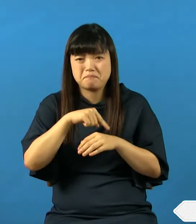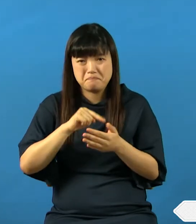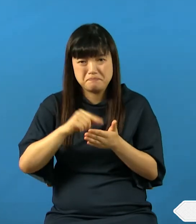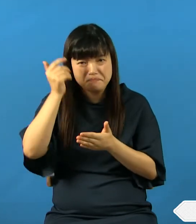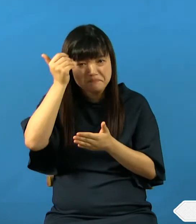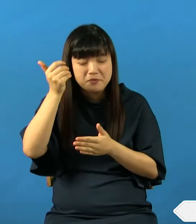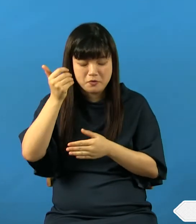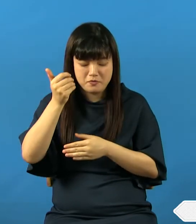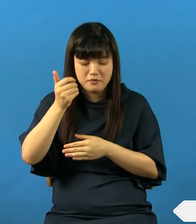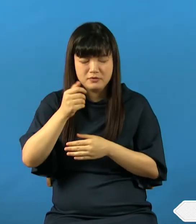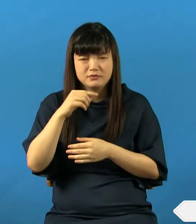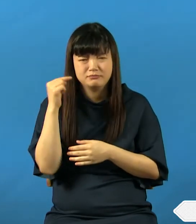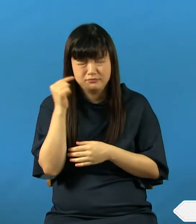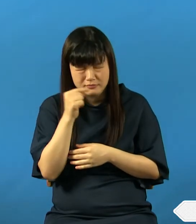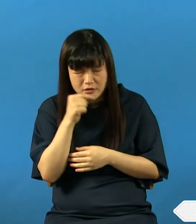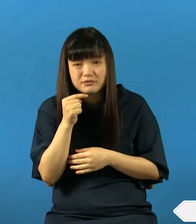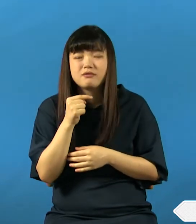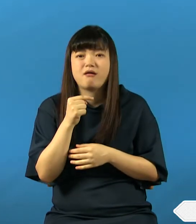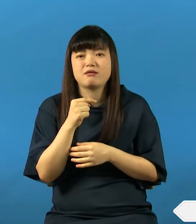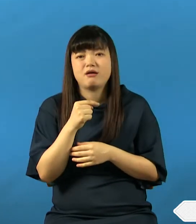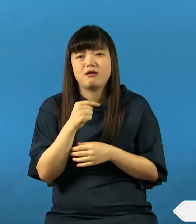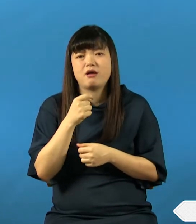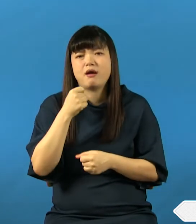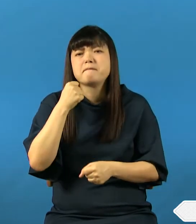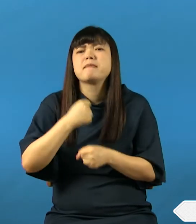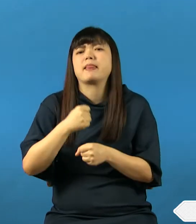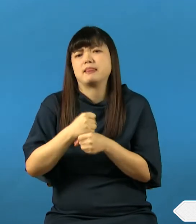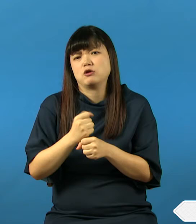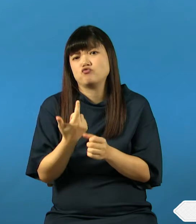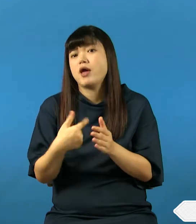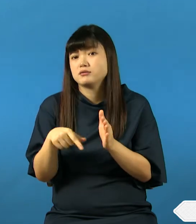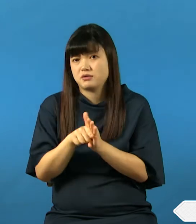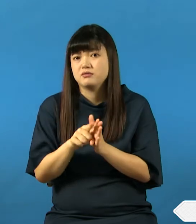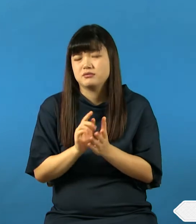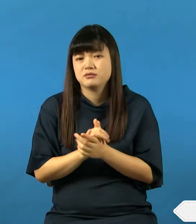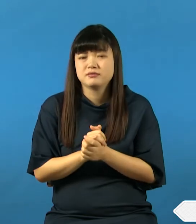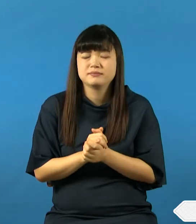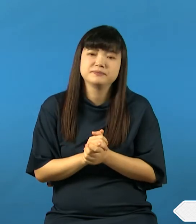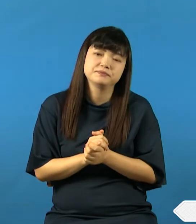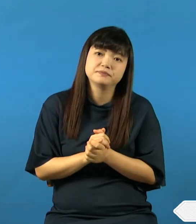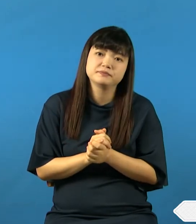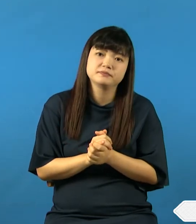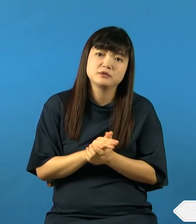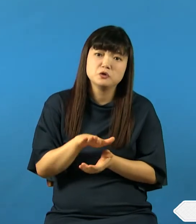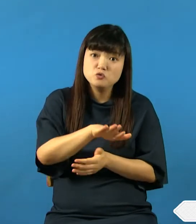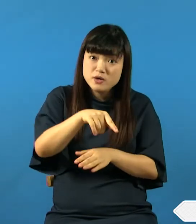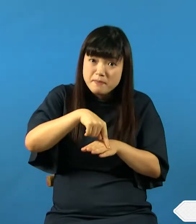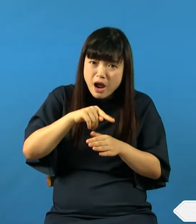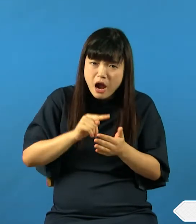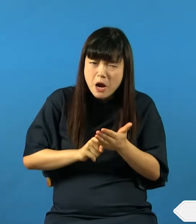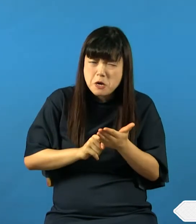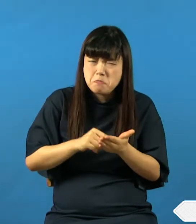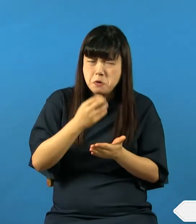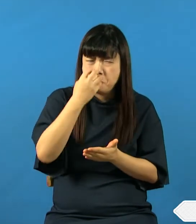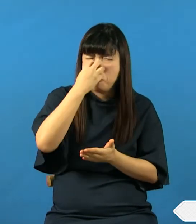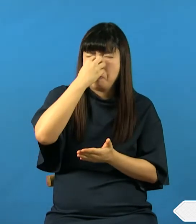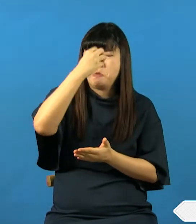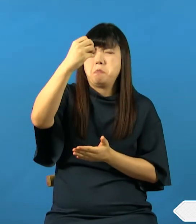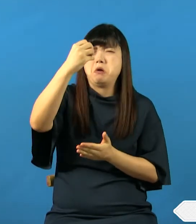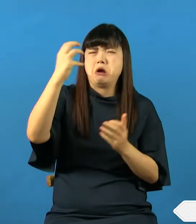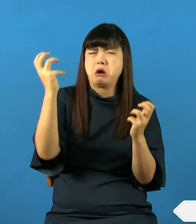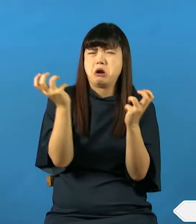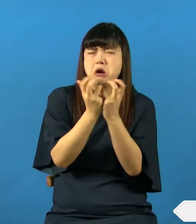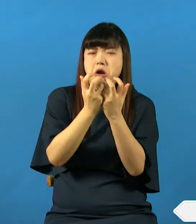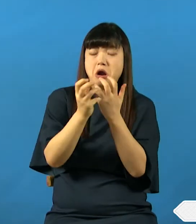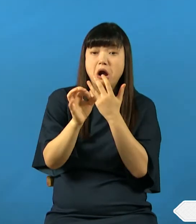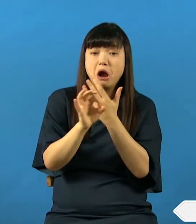우리를 가난한 심령으로, 철저하게 깨어진 심령으로 만드시기 위해서이죠. 우리 마음이